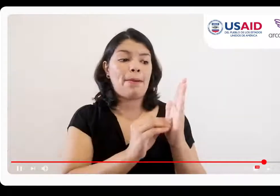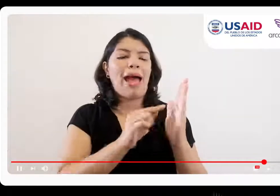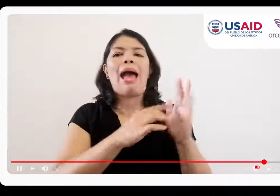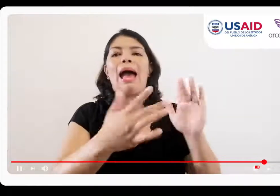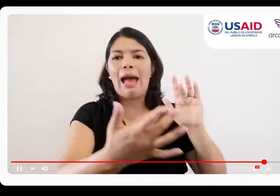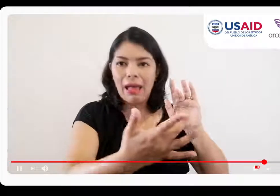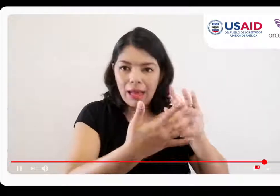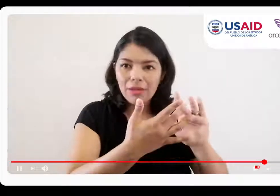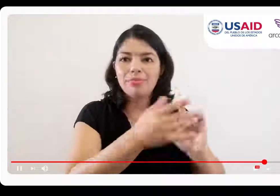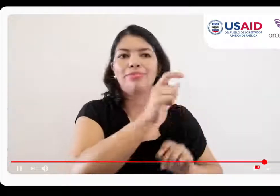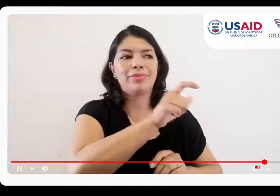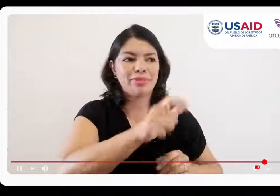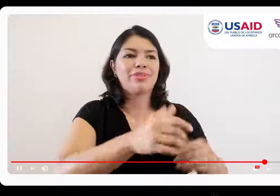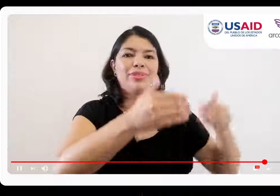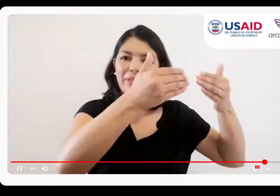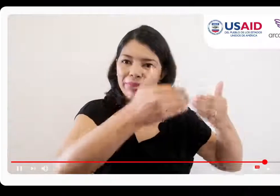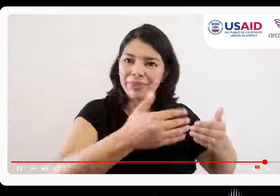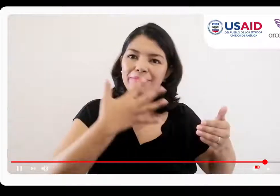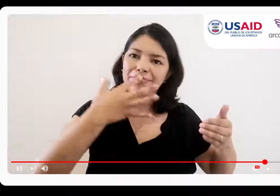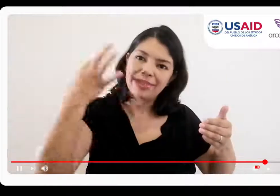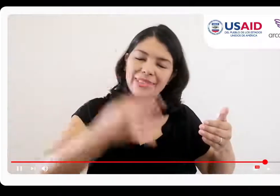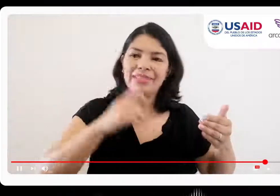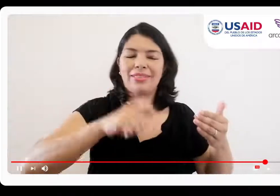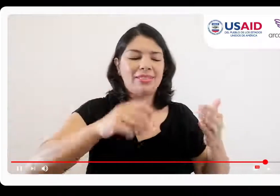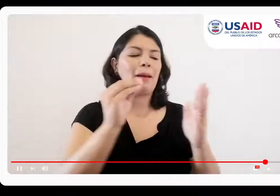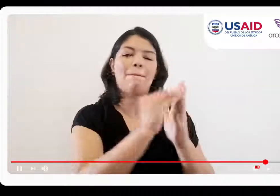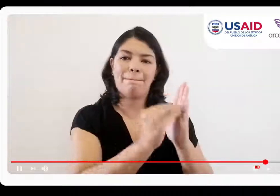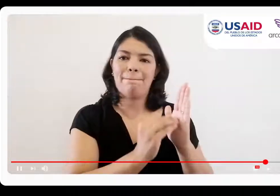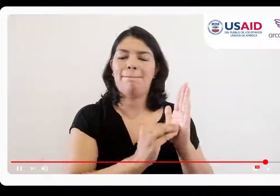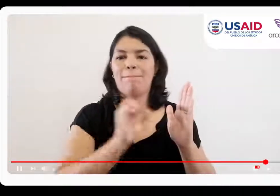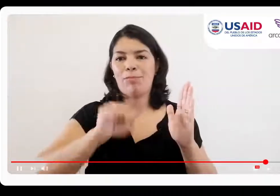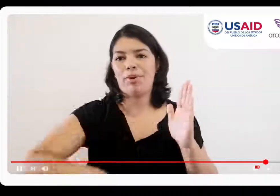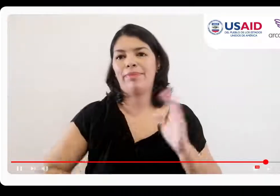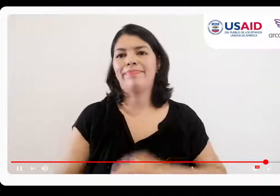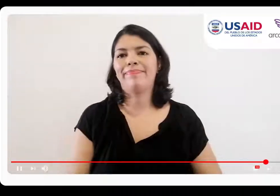se vea contextualizado a las necesidades de la población.